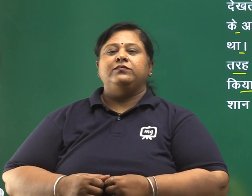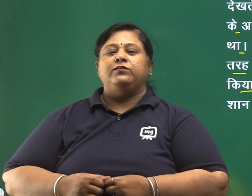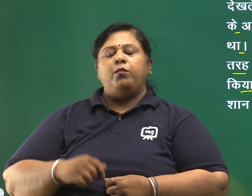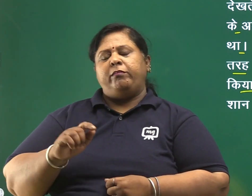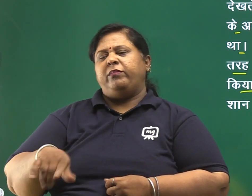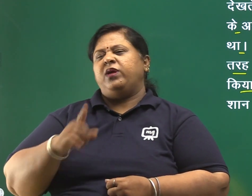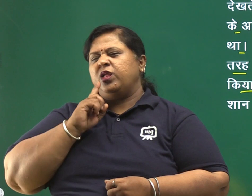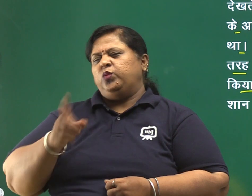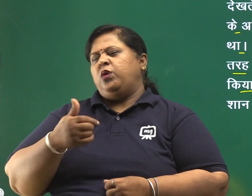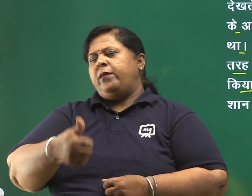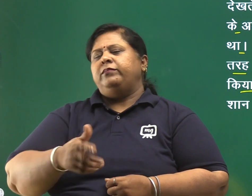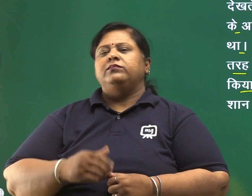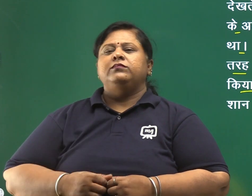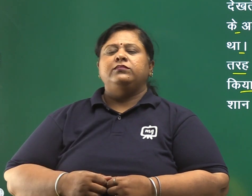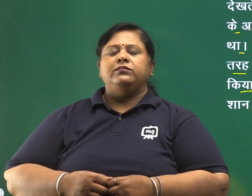परंतु अब